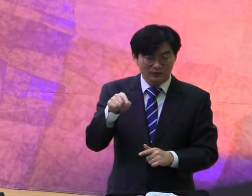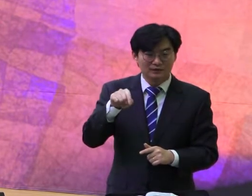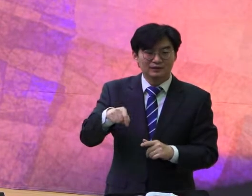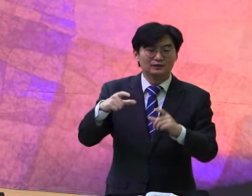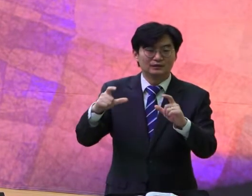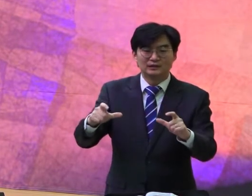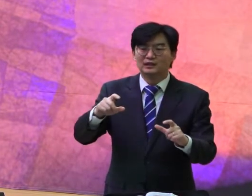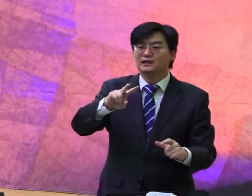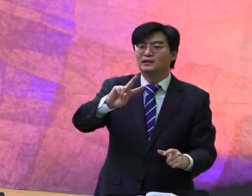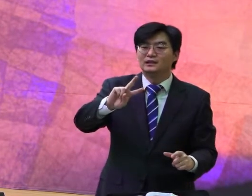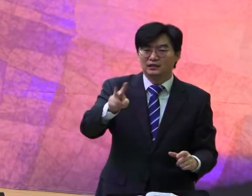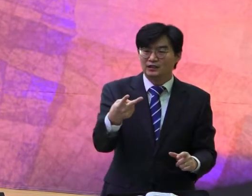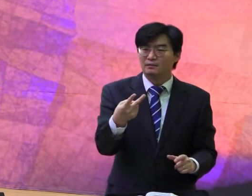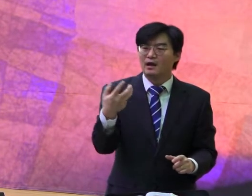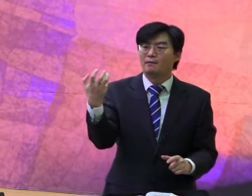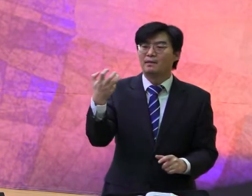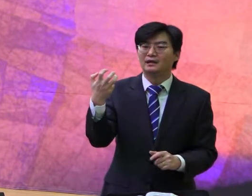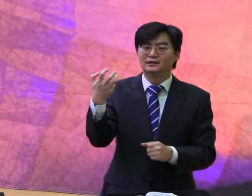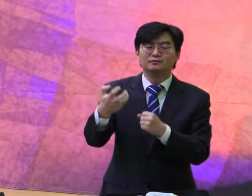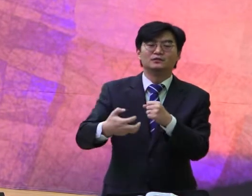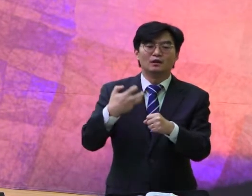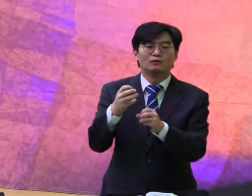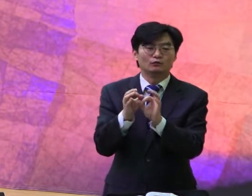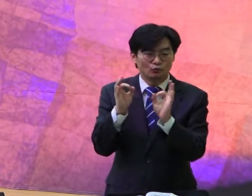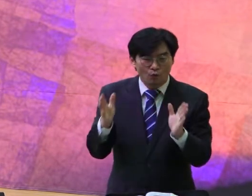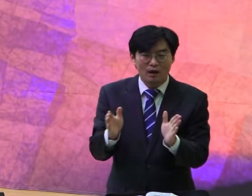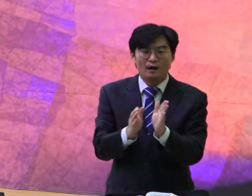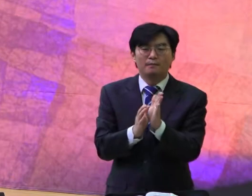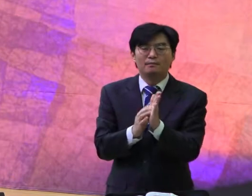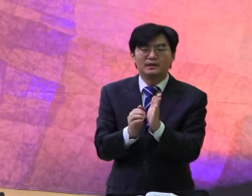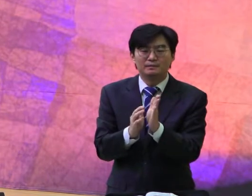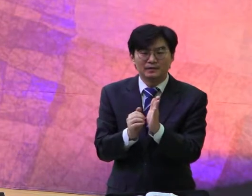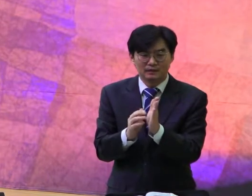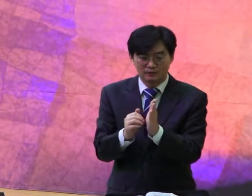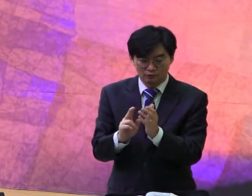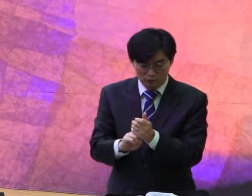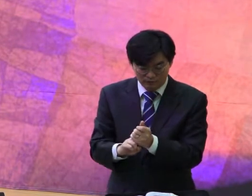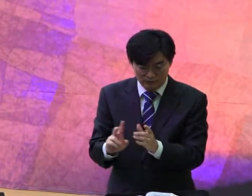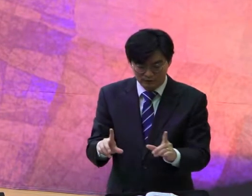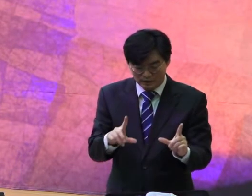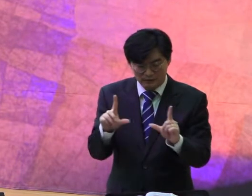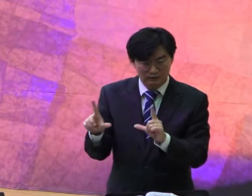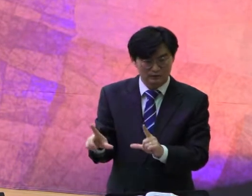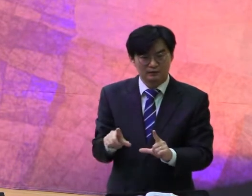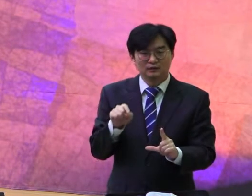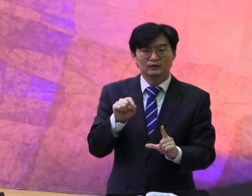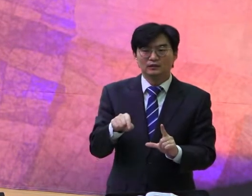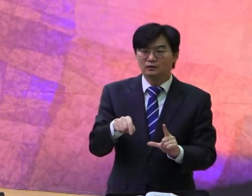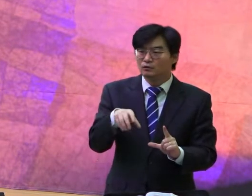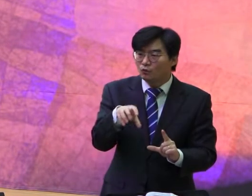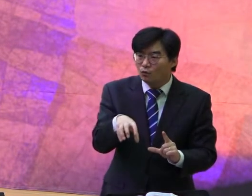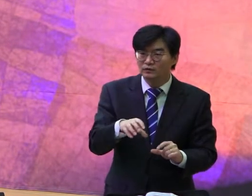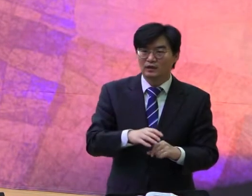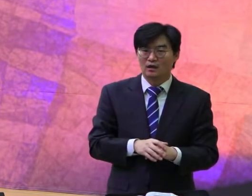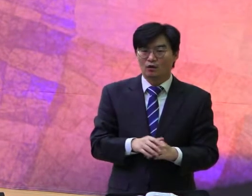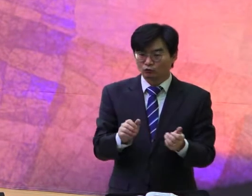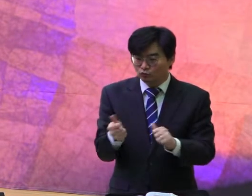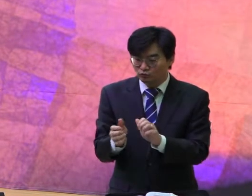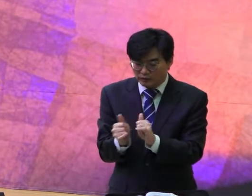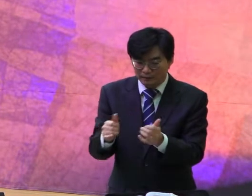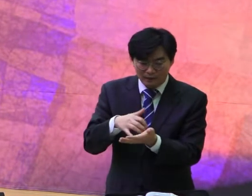합니다. 그래서 이 지하 동굴에 무려 시신이 200만 구 정도 있다고 하는데 예수님